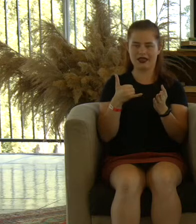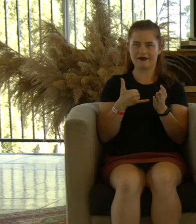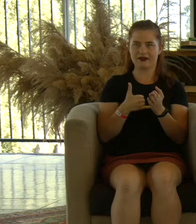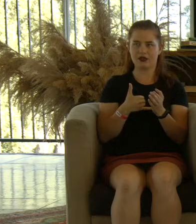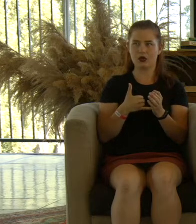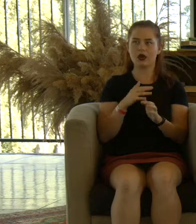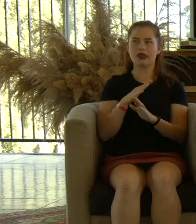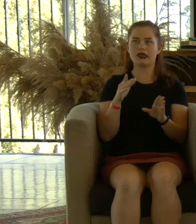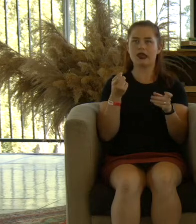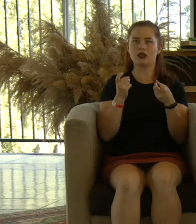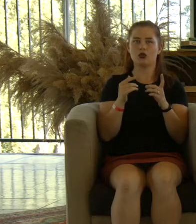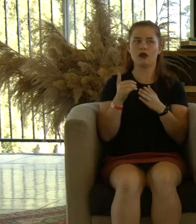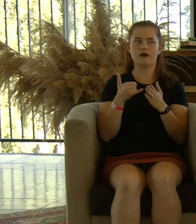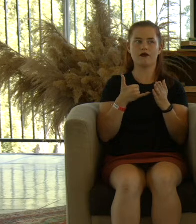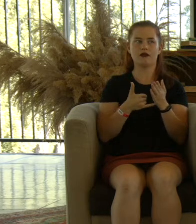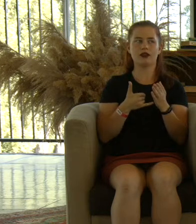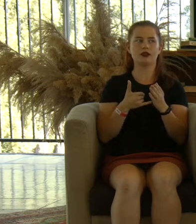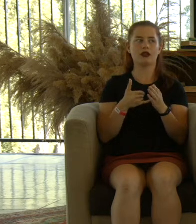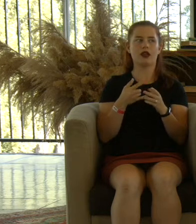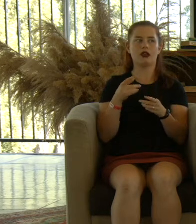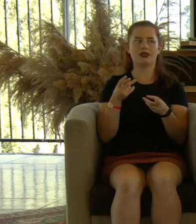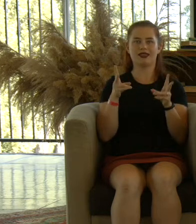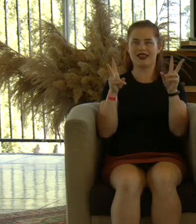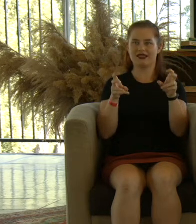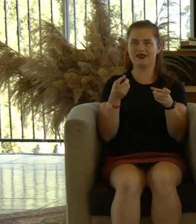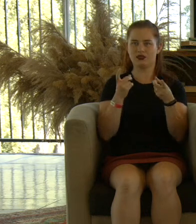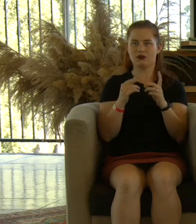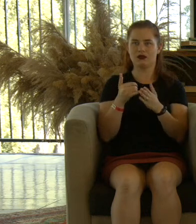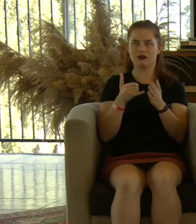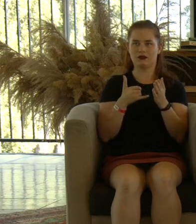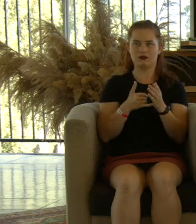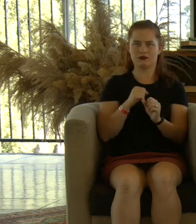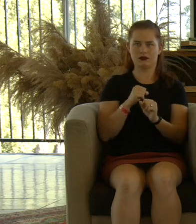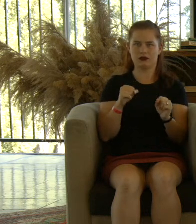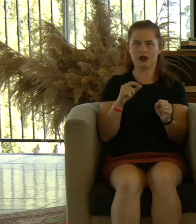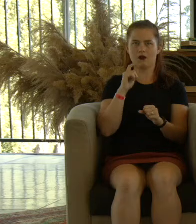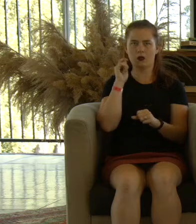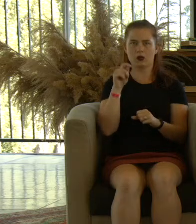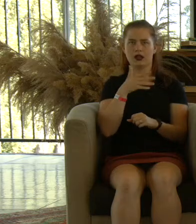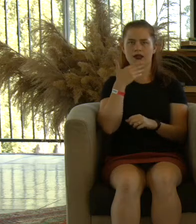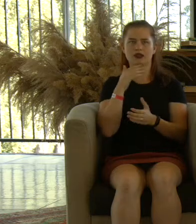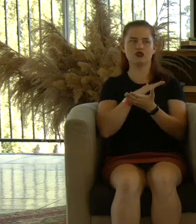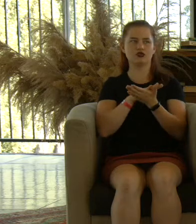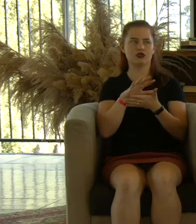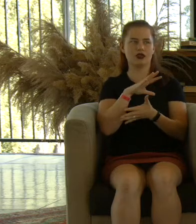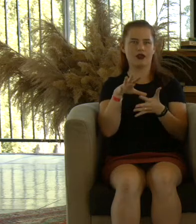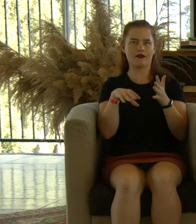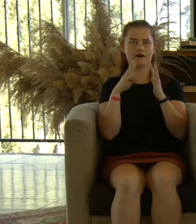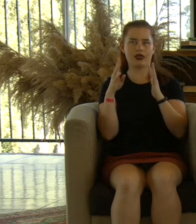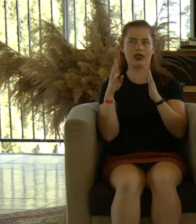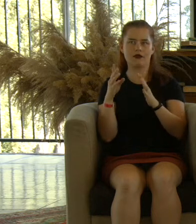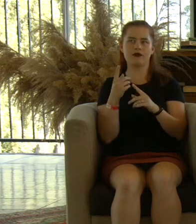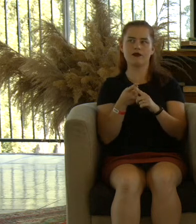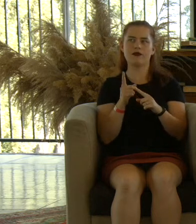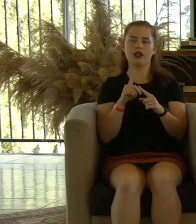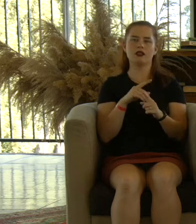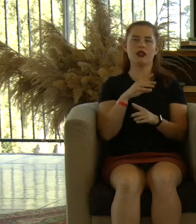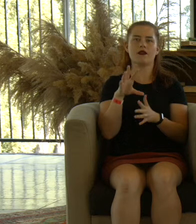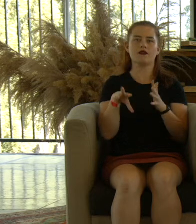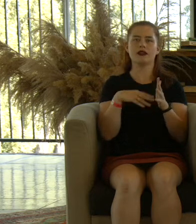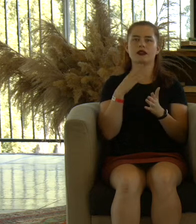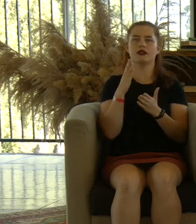не натуральное вино. Вообще его назвать натуральным нельзя, поскольку в Украине нет чистых виноградников. Плюс в этом вине есть